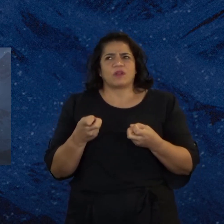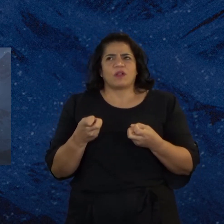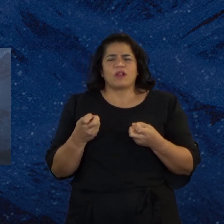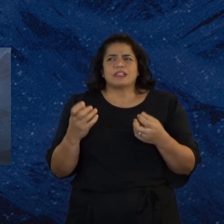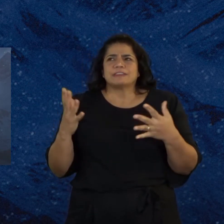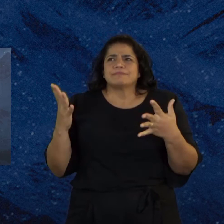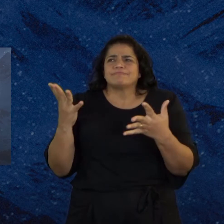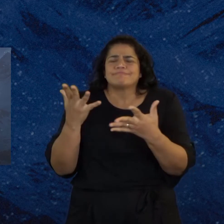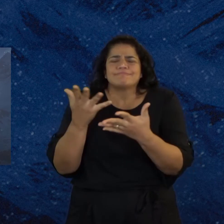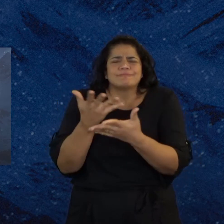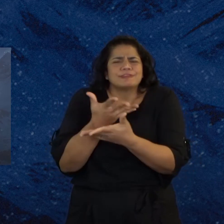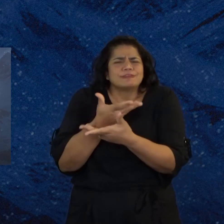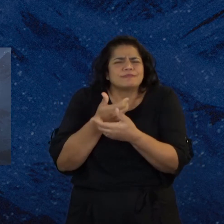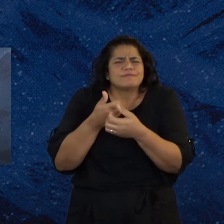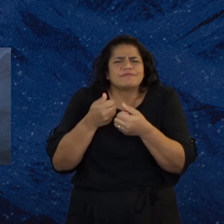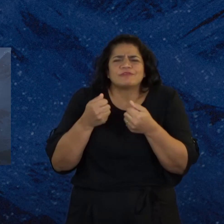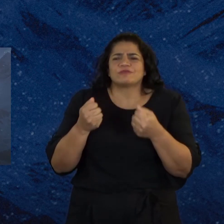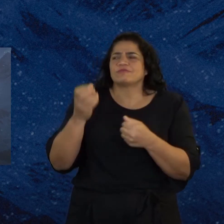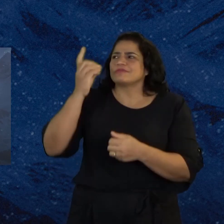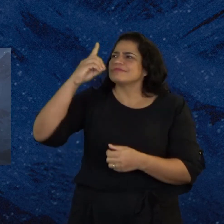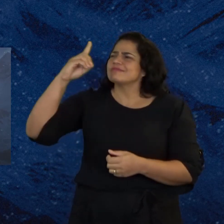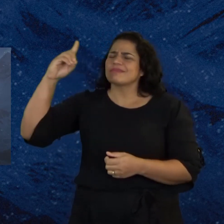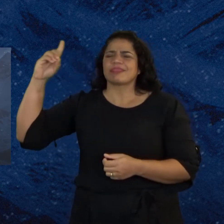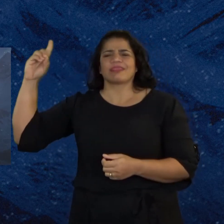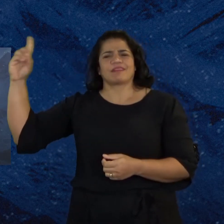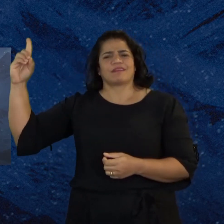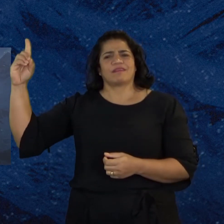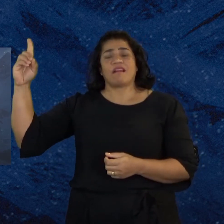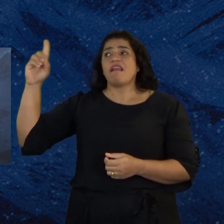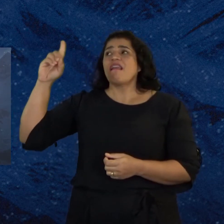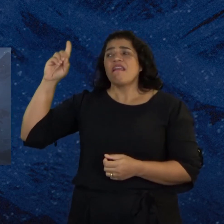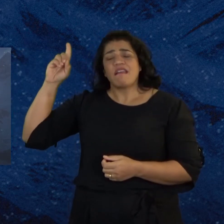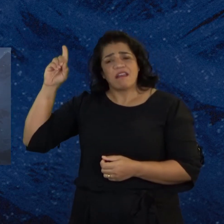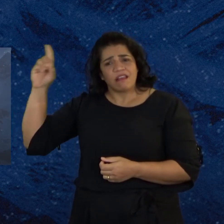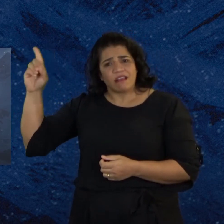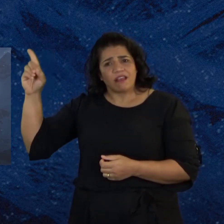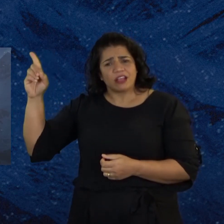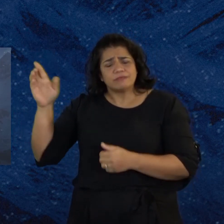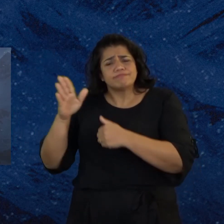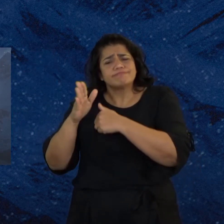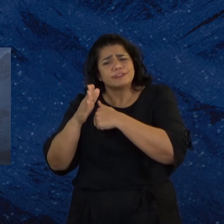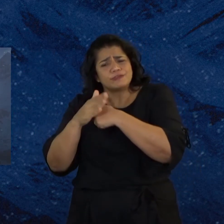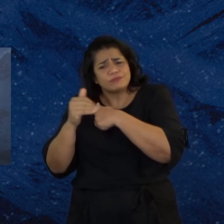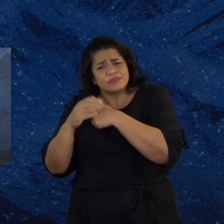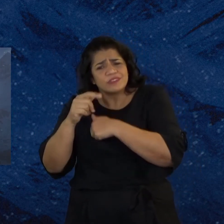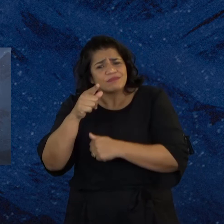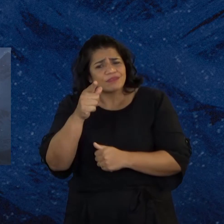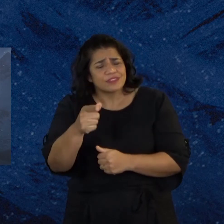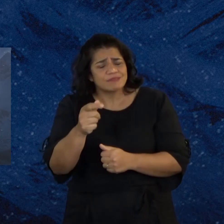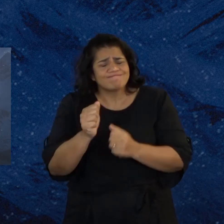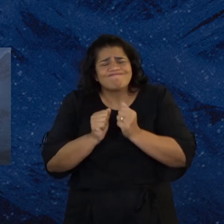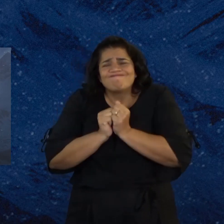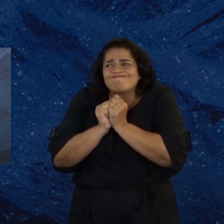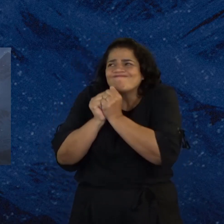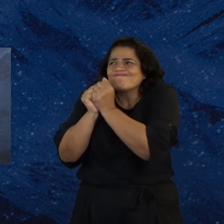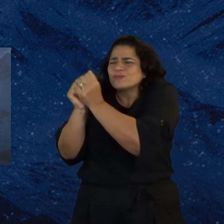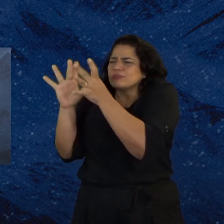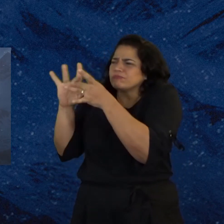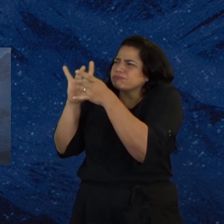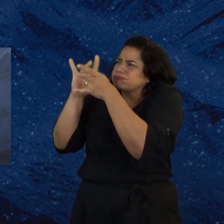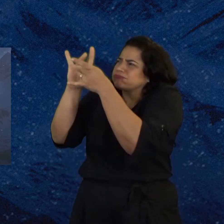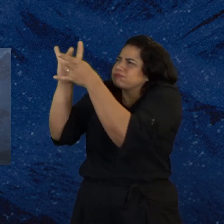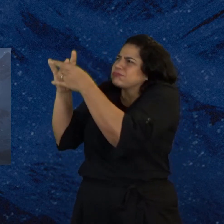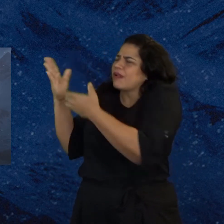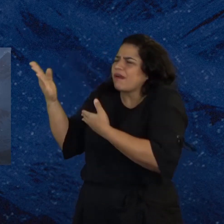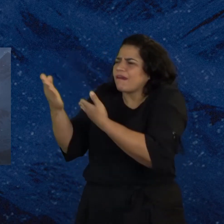grandiosidade dele? É esse Deus que está pedindo para você entrar em comunhão íntima com ele. Ele está